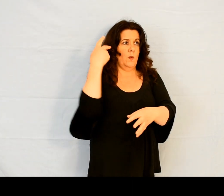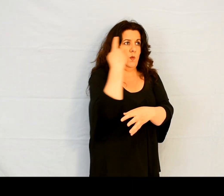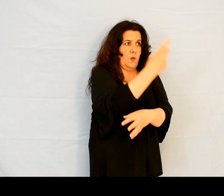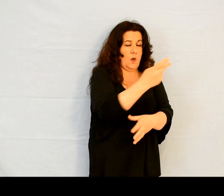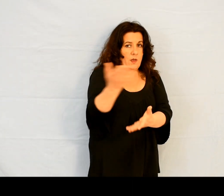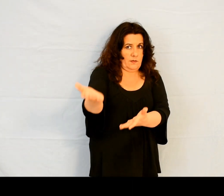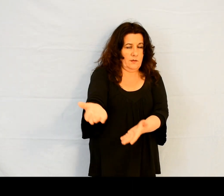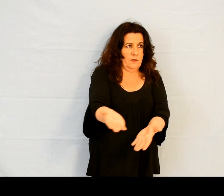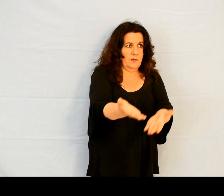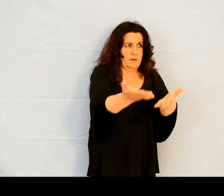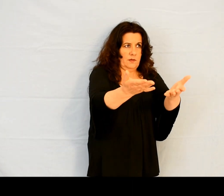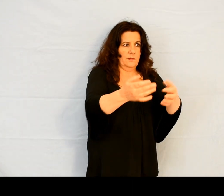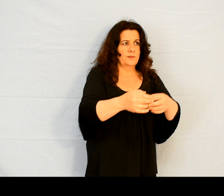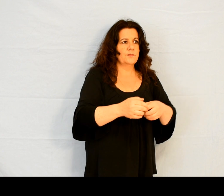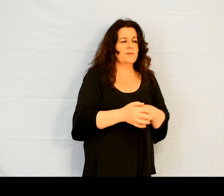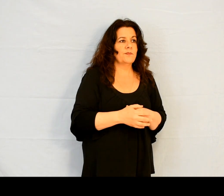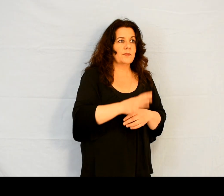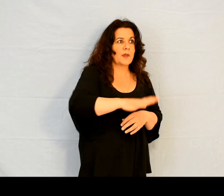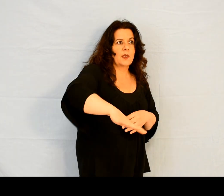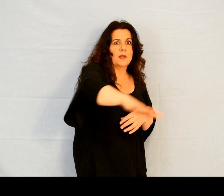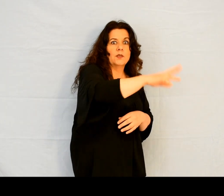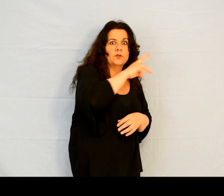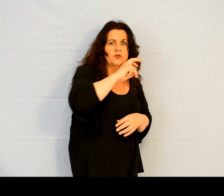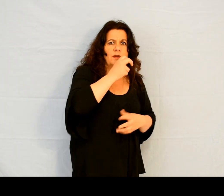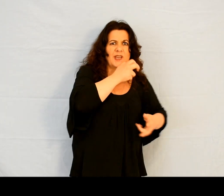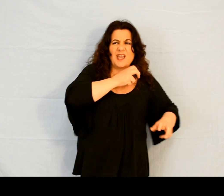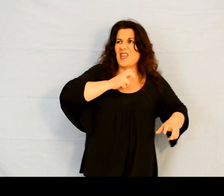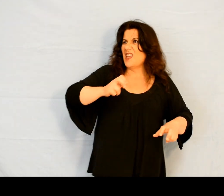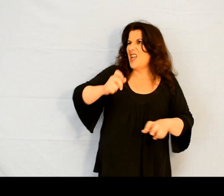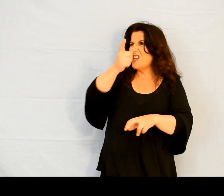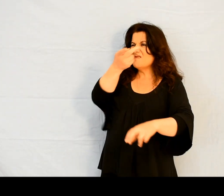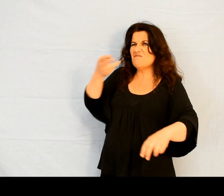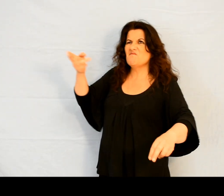Alors ils crièrent, « À mort, crucifie-le »